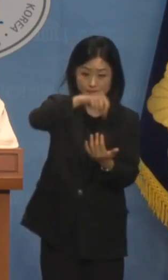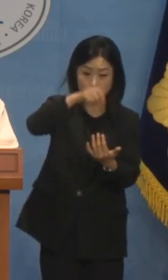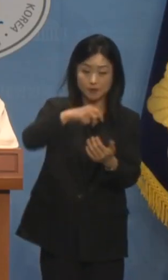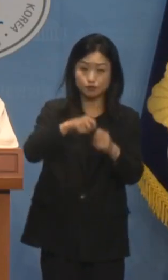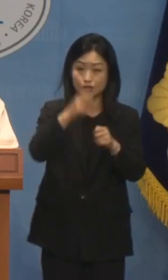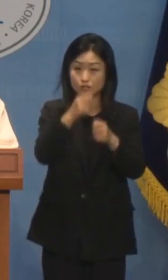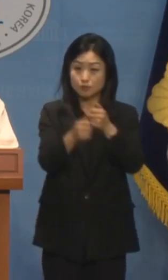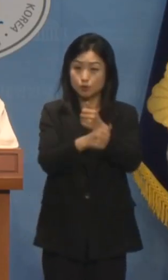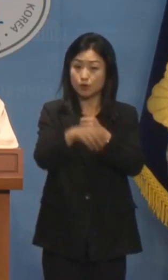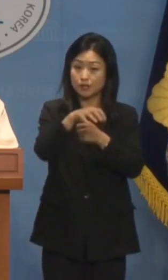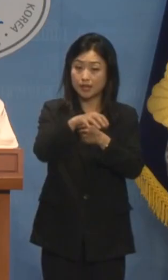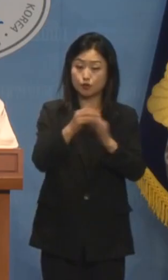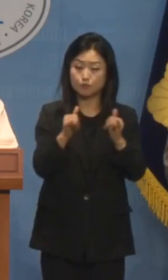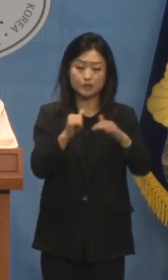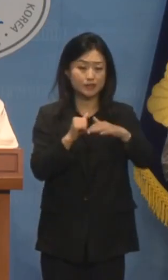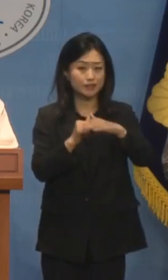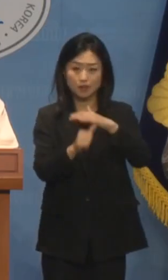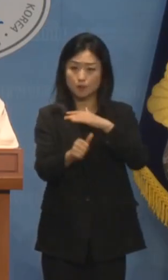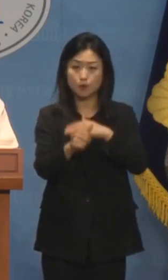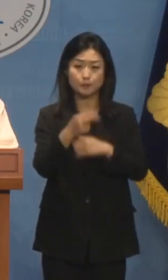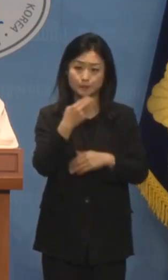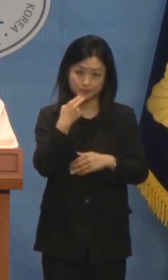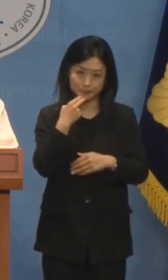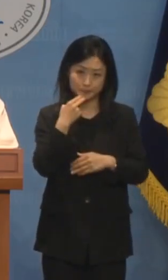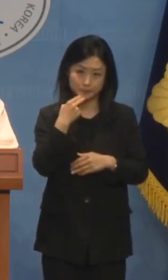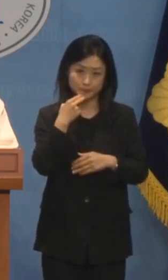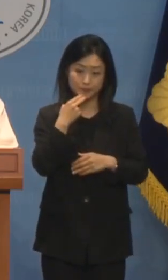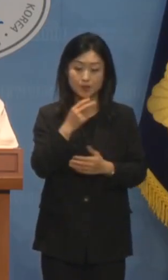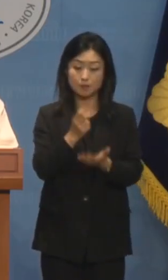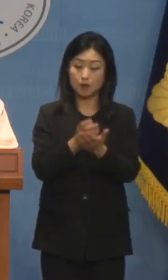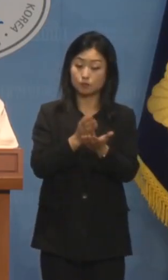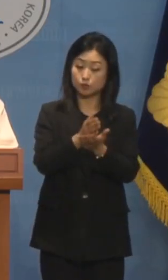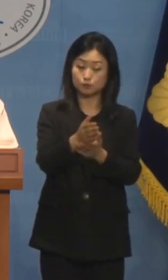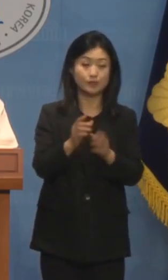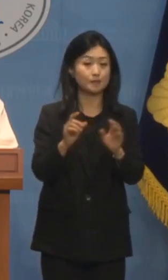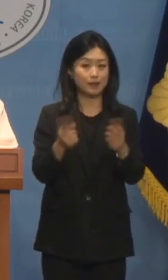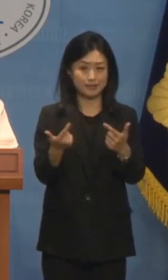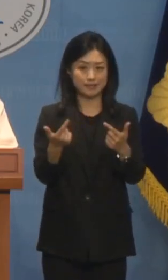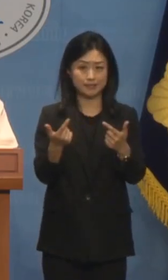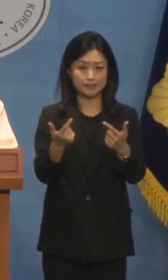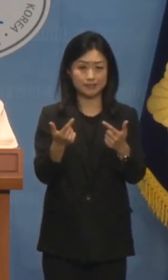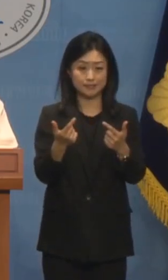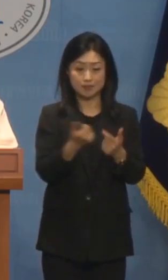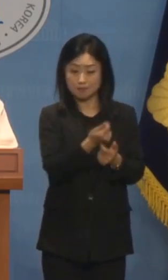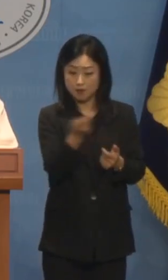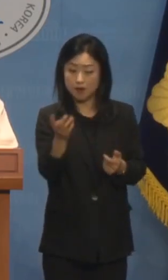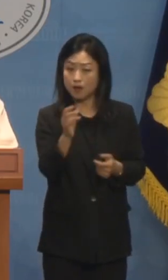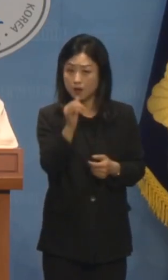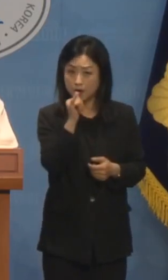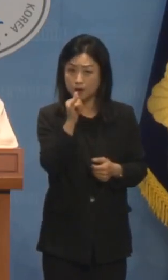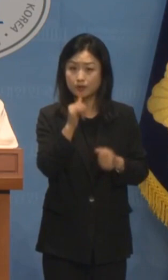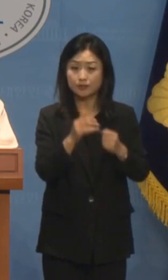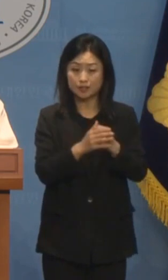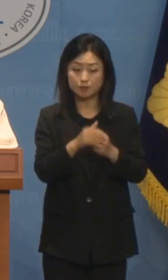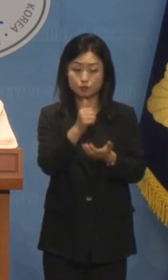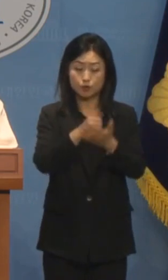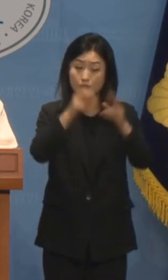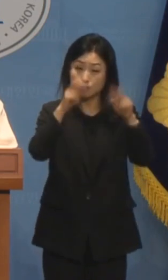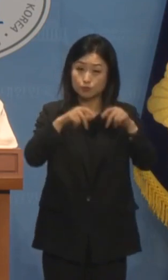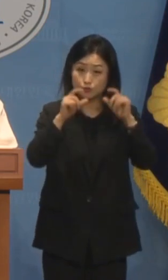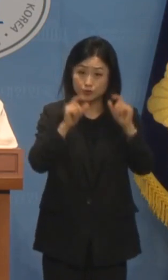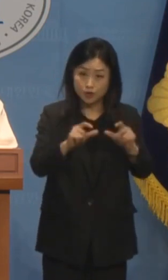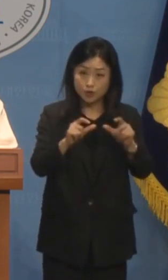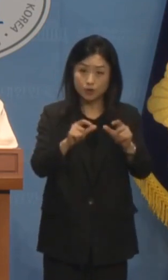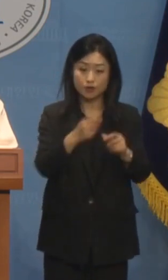수사심의위원회는 국민 대표성을 갖지 못하며 법률 전문가가 아닌 사람이 다수이기 때문에 무혐의를 내린